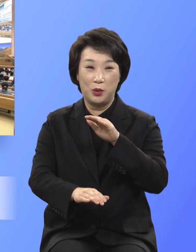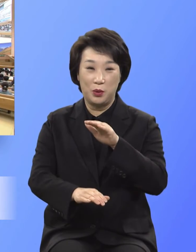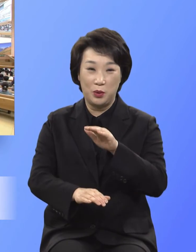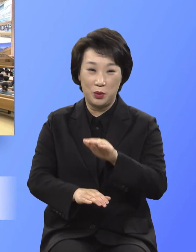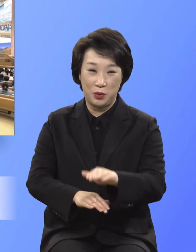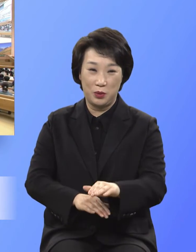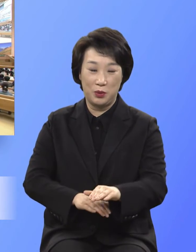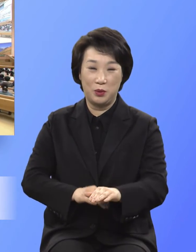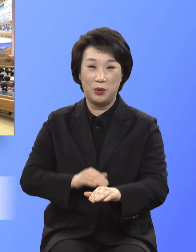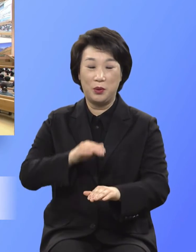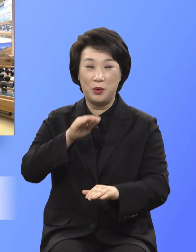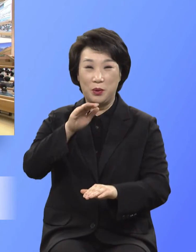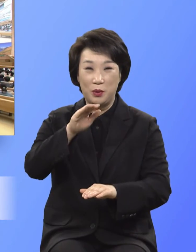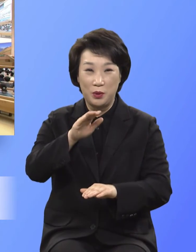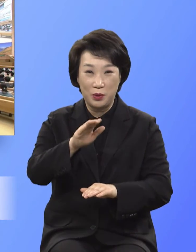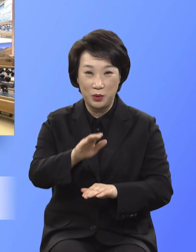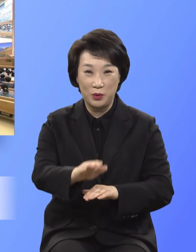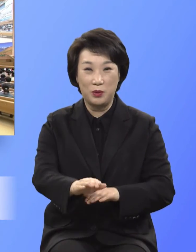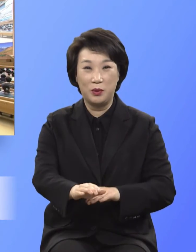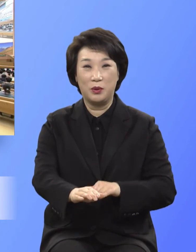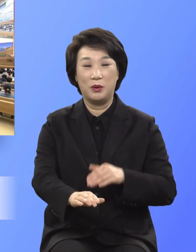밟아도